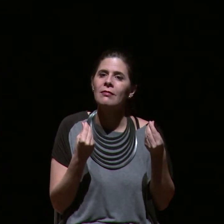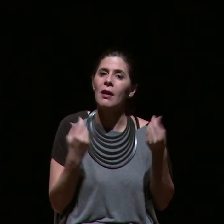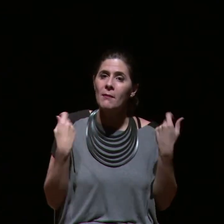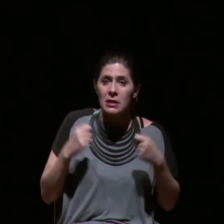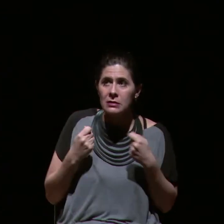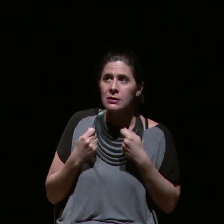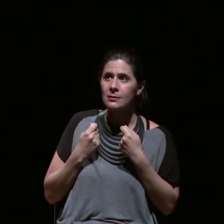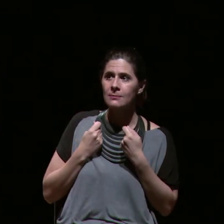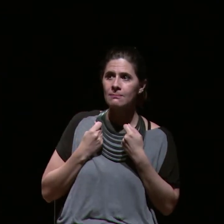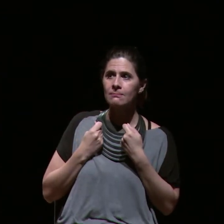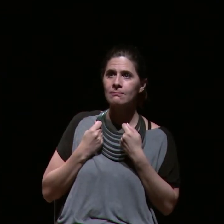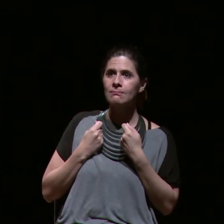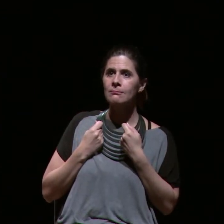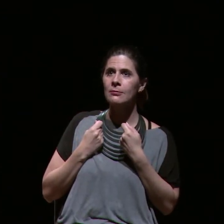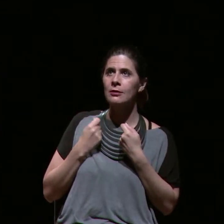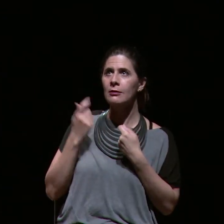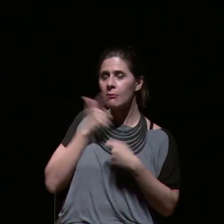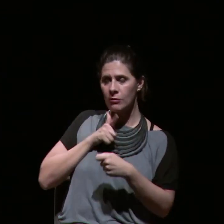tradições presentes.